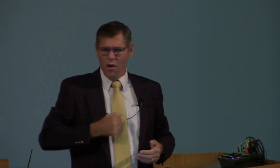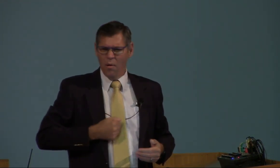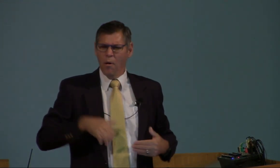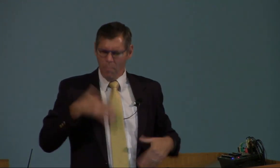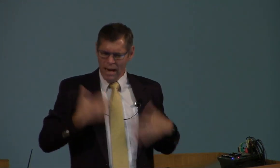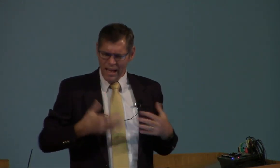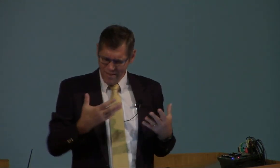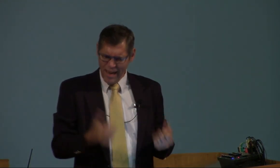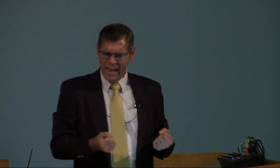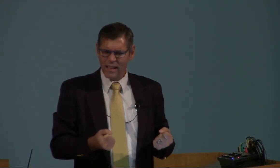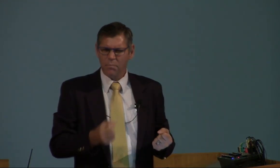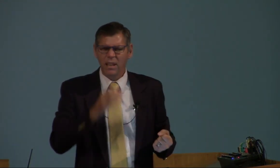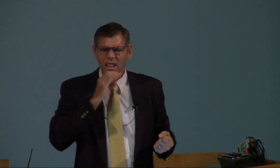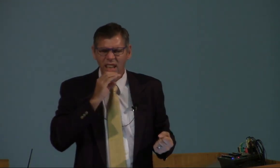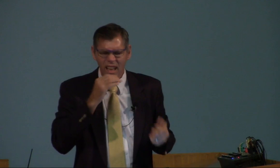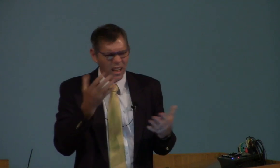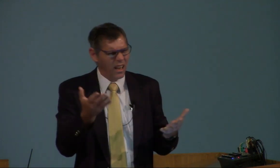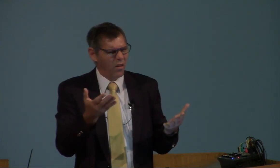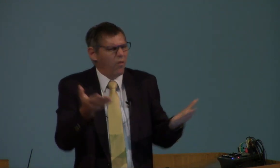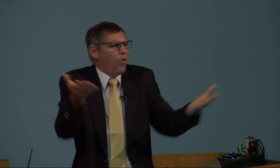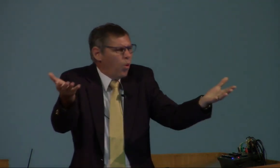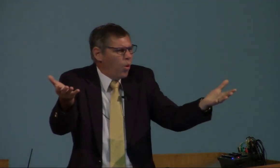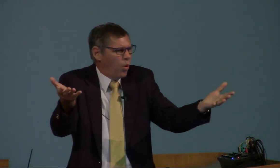My lewe het beteken, of hoe?